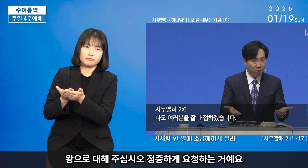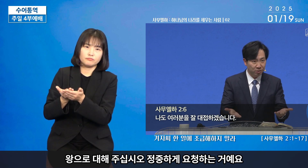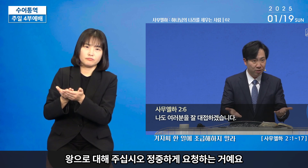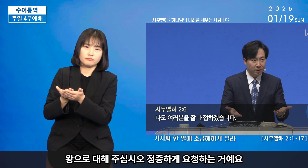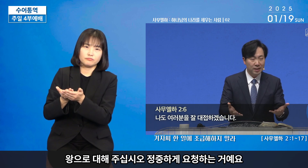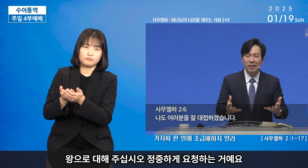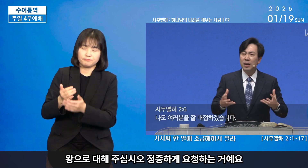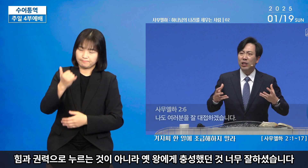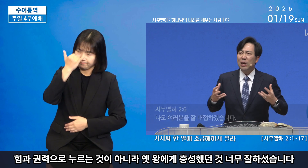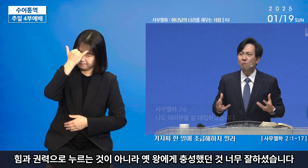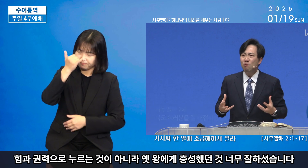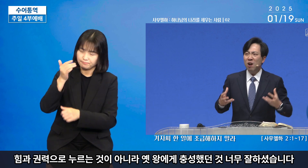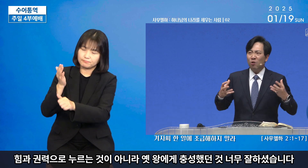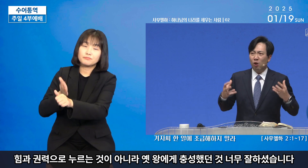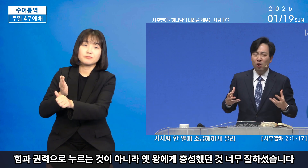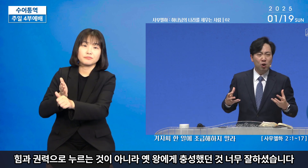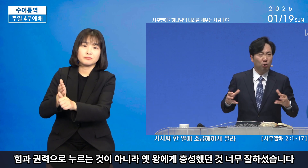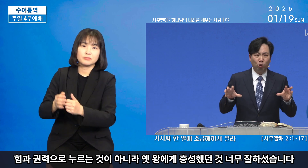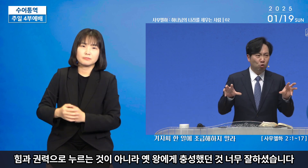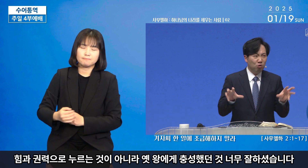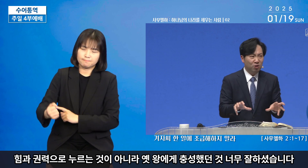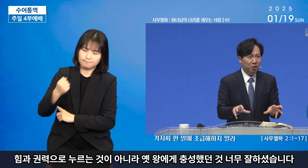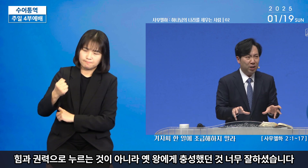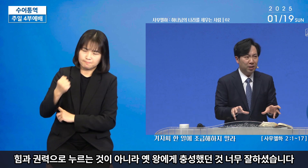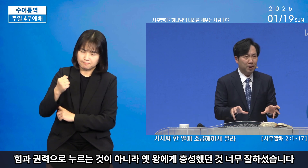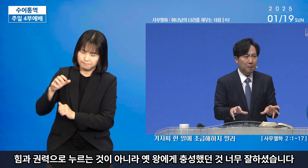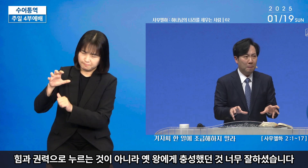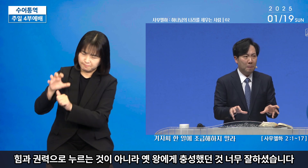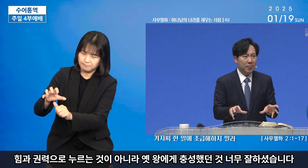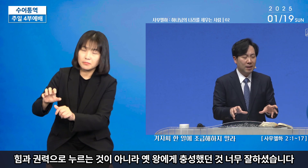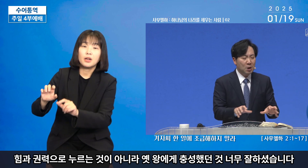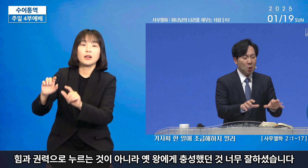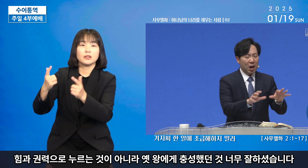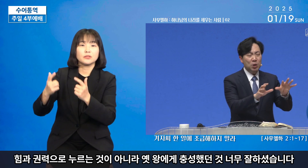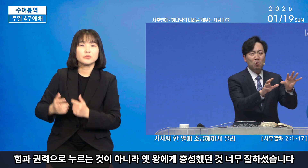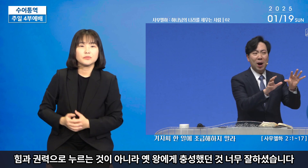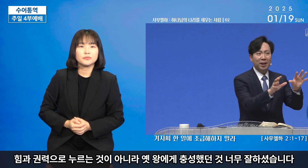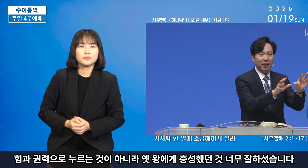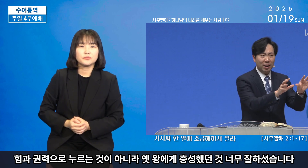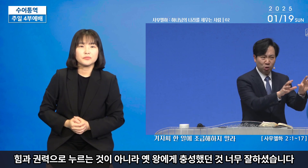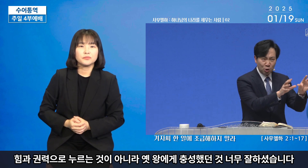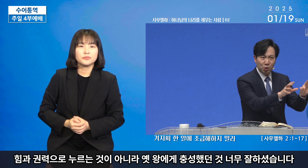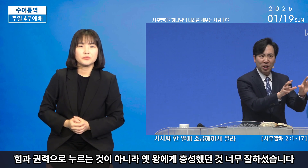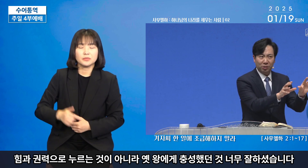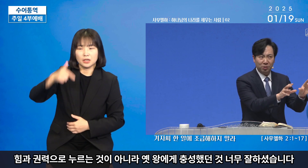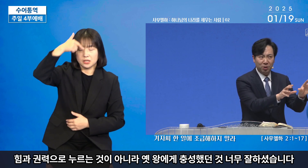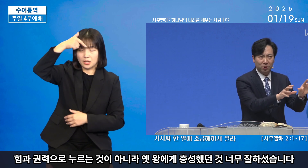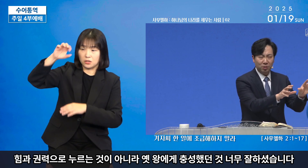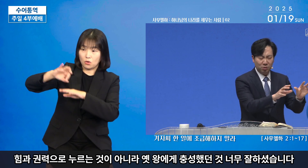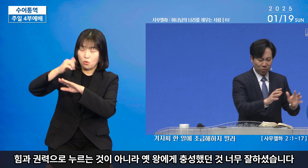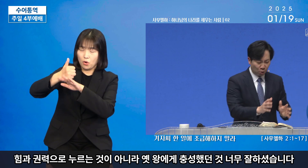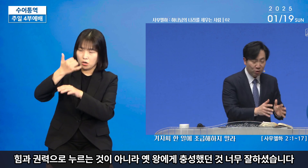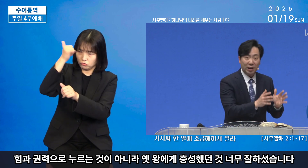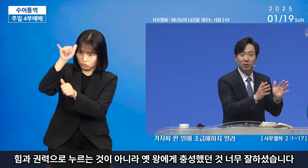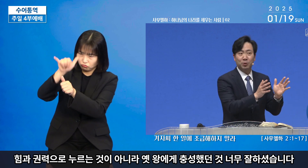정중하게 요청하는 거예요. 힘과 권력으로 누르는 것이 아니라, 옛 왕에게 충성했던 것